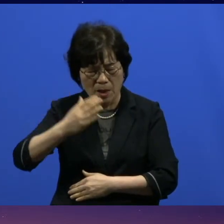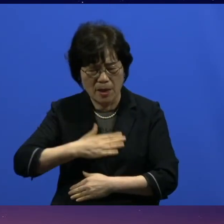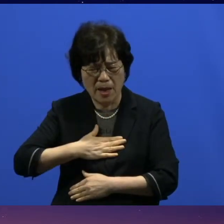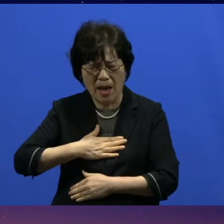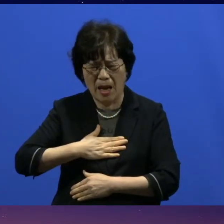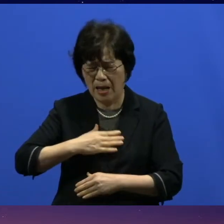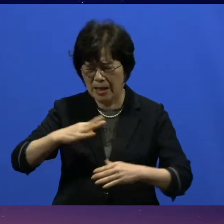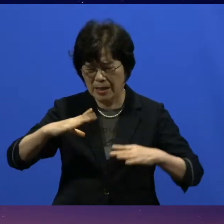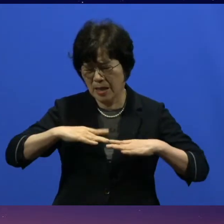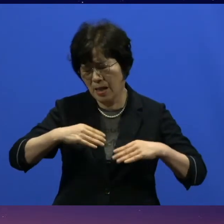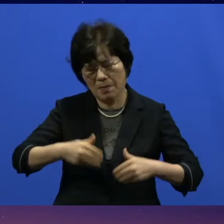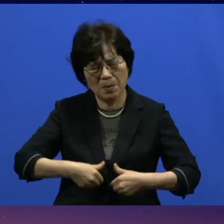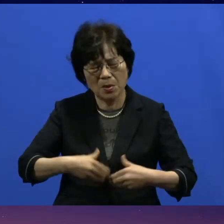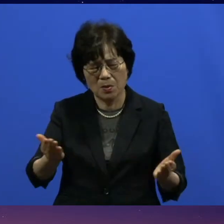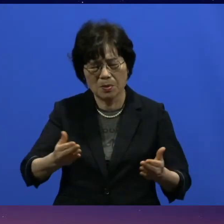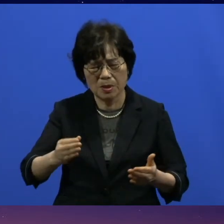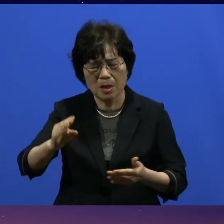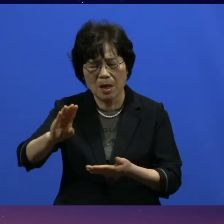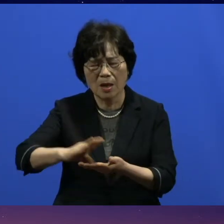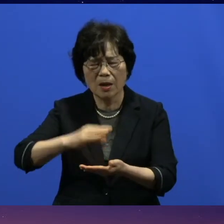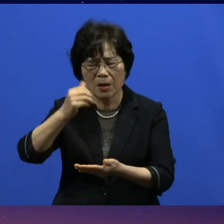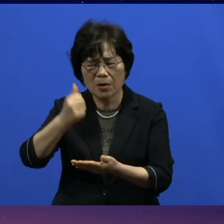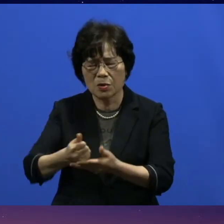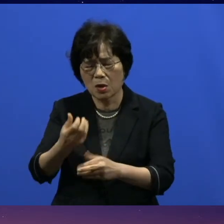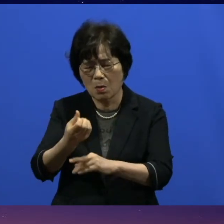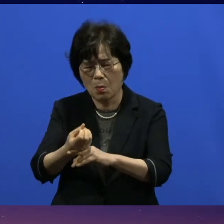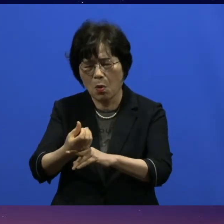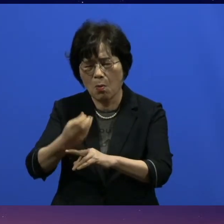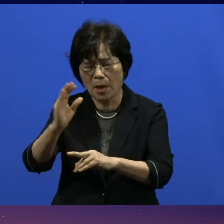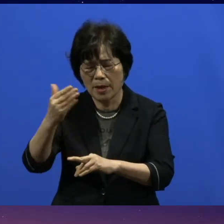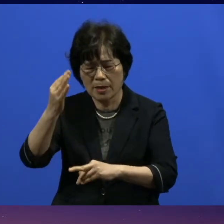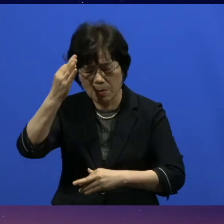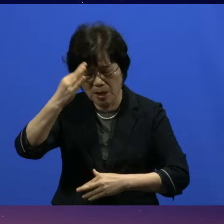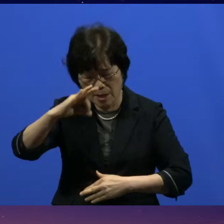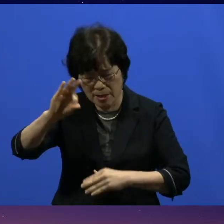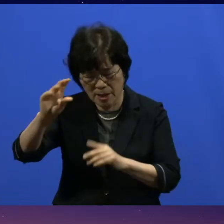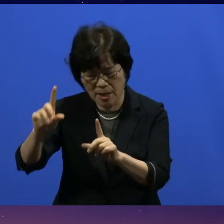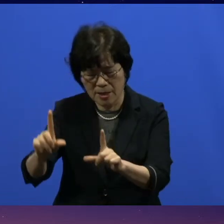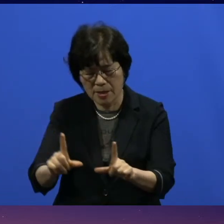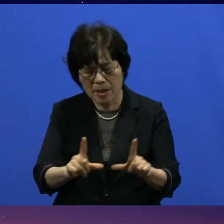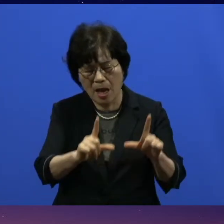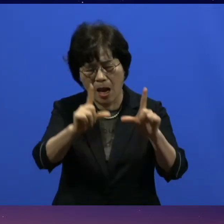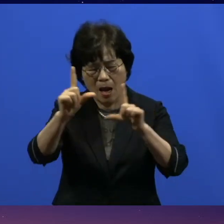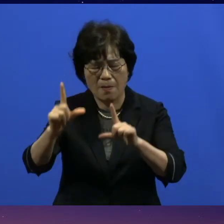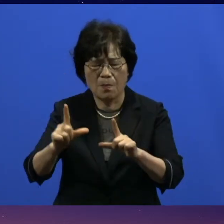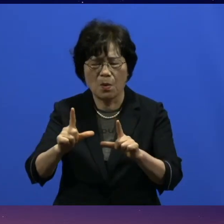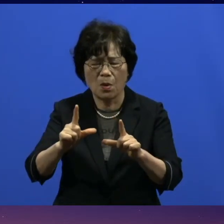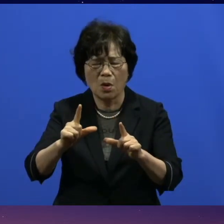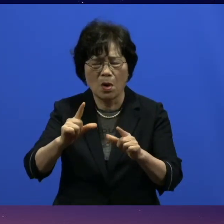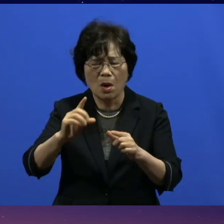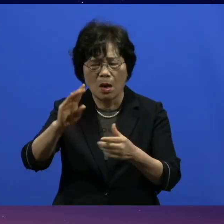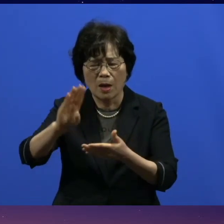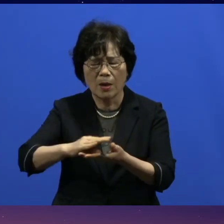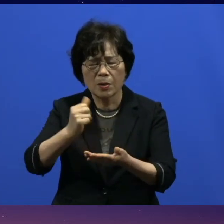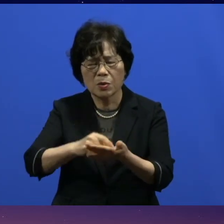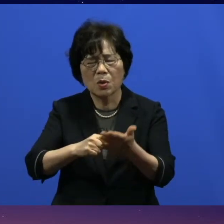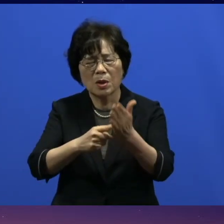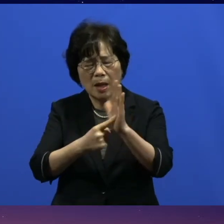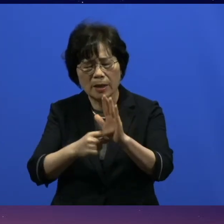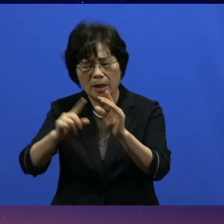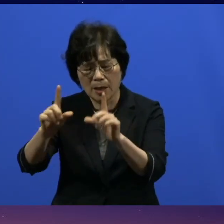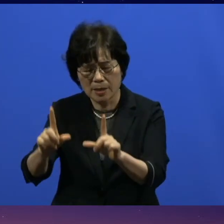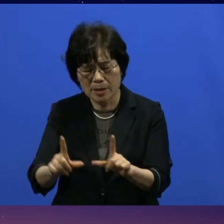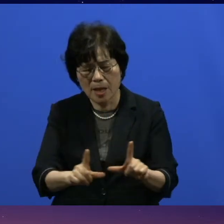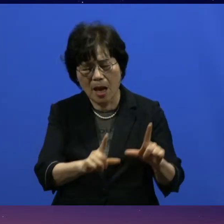못나고가 아닙니다. 그분을 예수 그리스도의 보배 되심을 인정하는 삶을 살고 그분을 온전히 드러내는 삶을 사는 것이 우리의